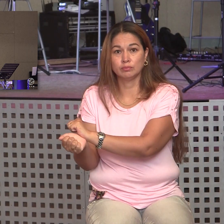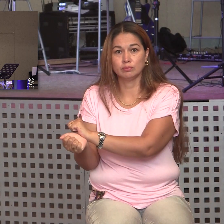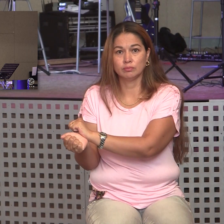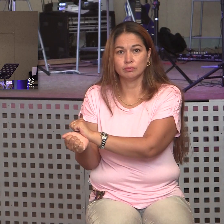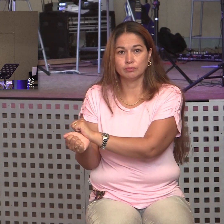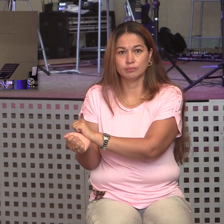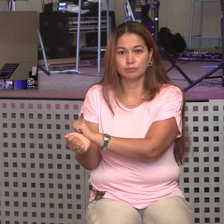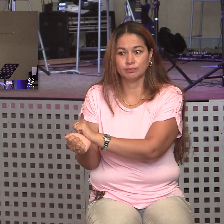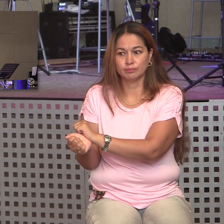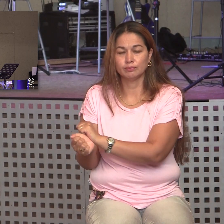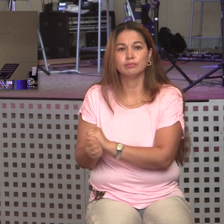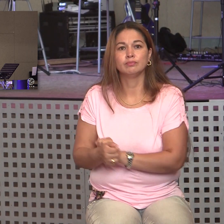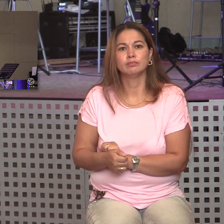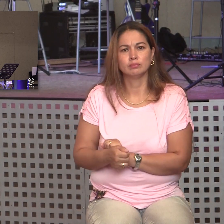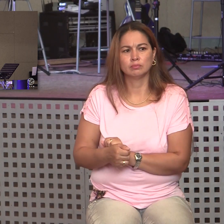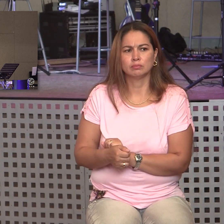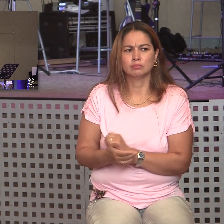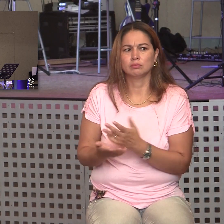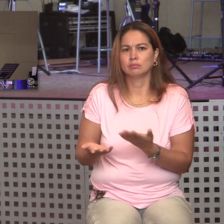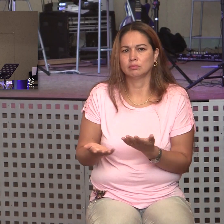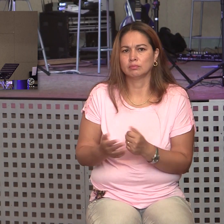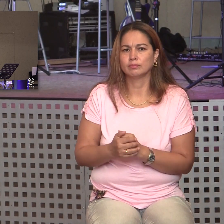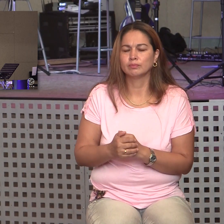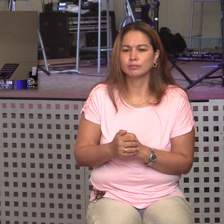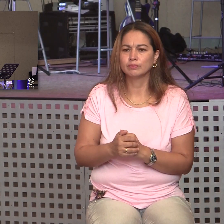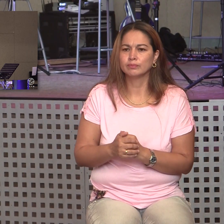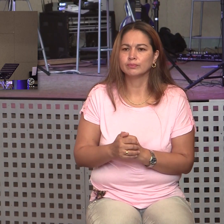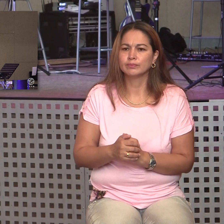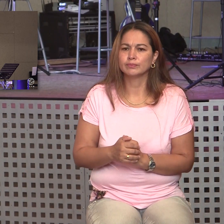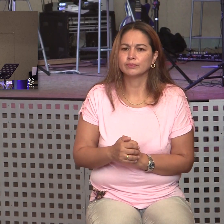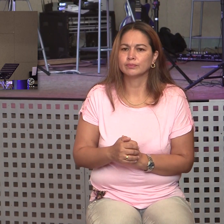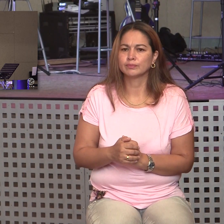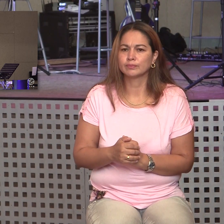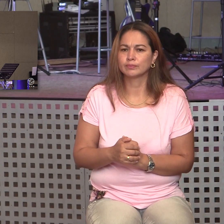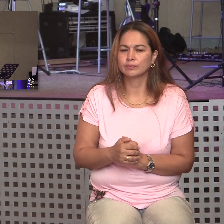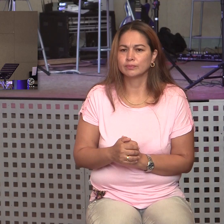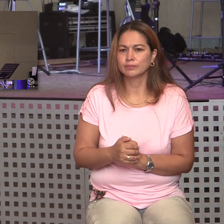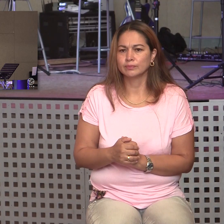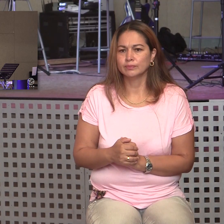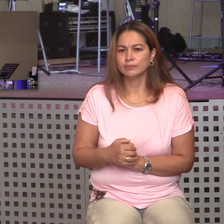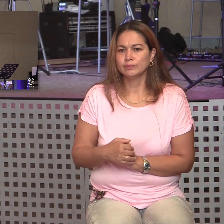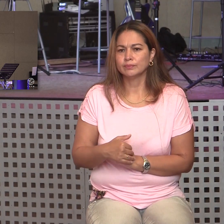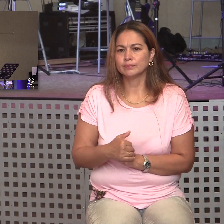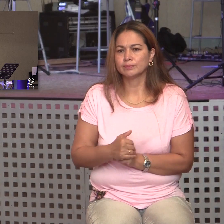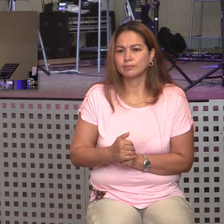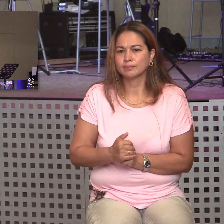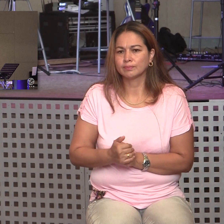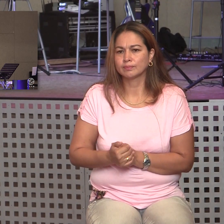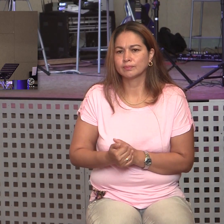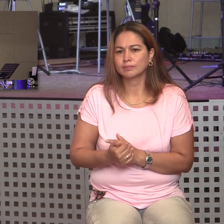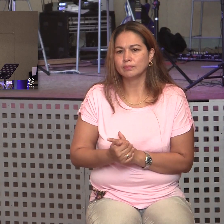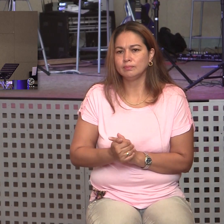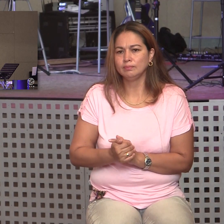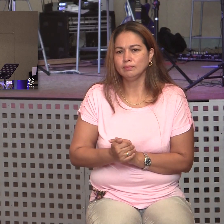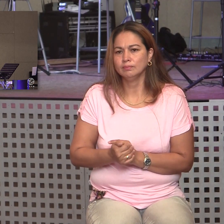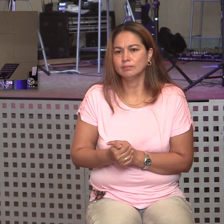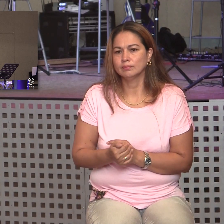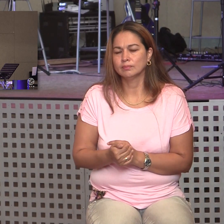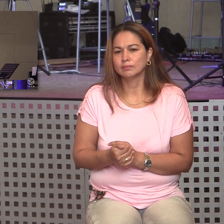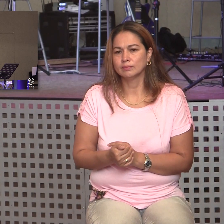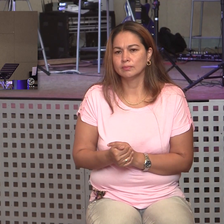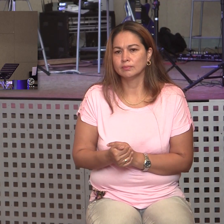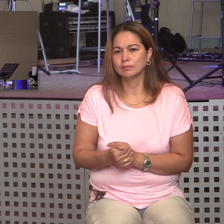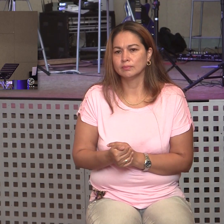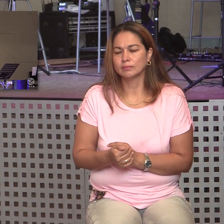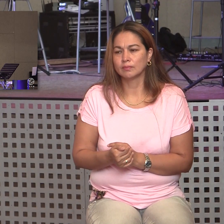Como siempre, los religiosos, y esto no nos exime a nosotros, porque la religión